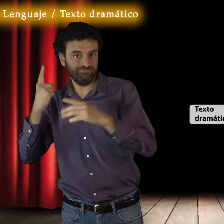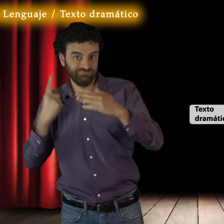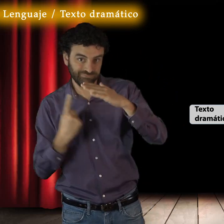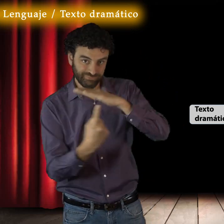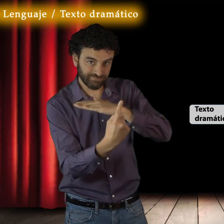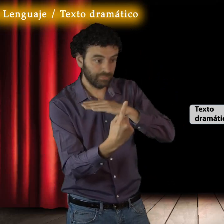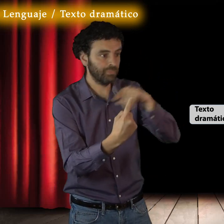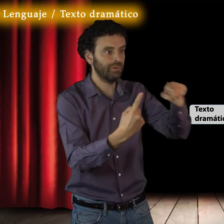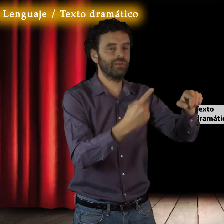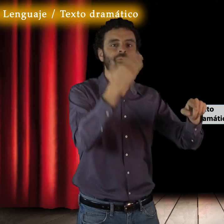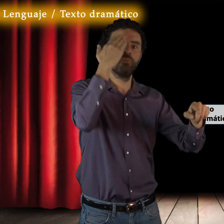casa Hola